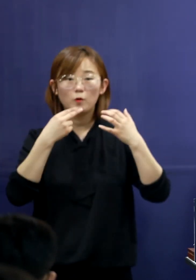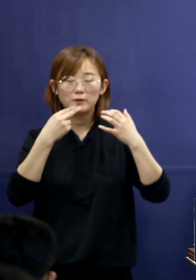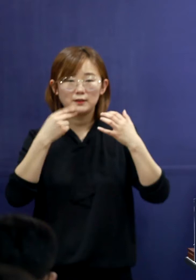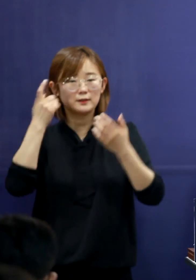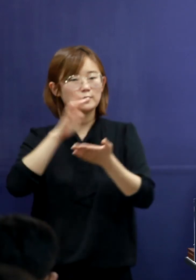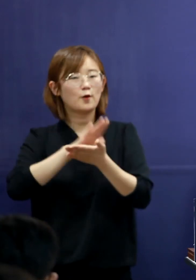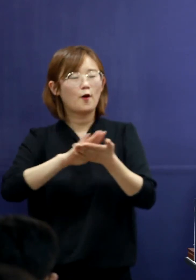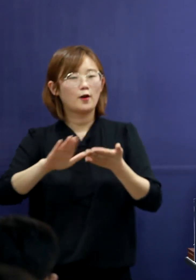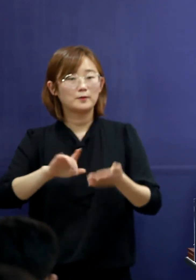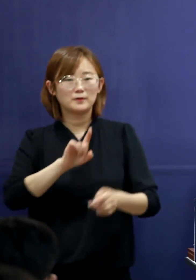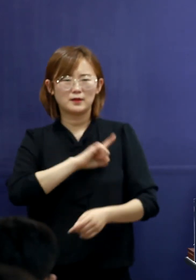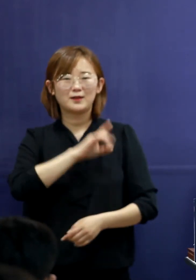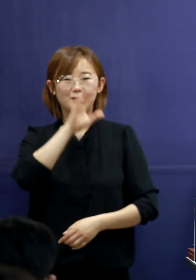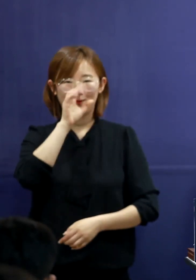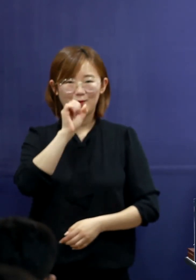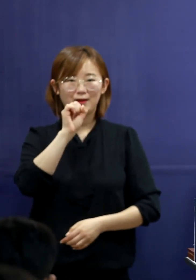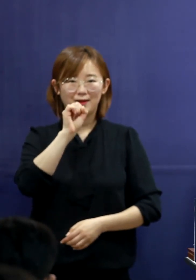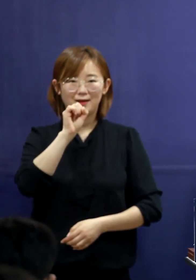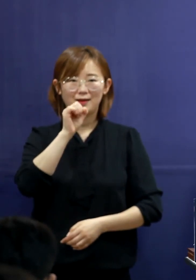제일 걱정스러운 게